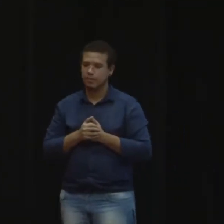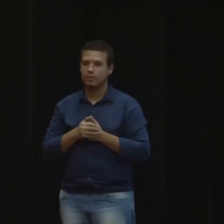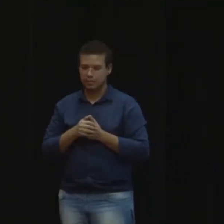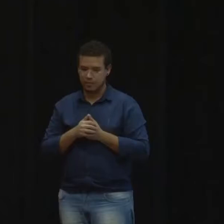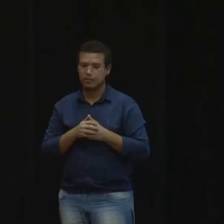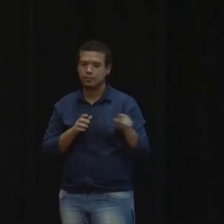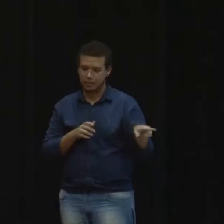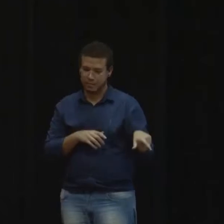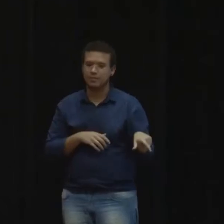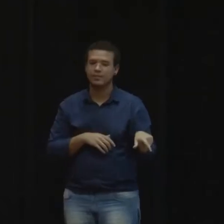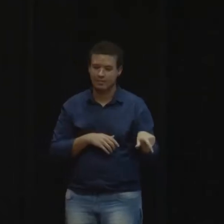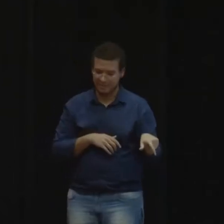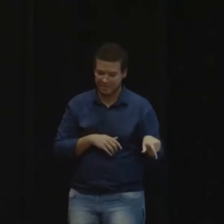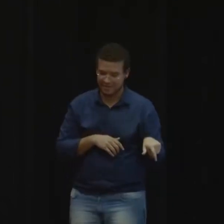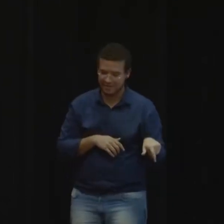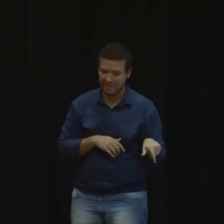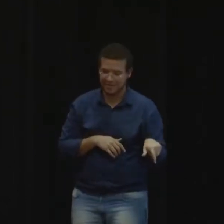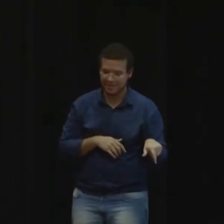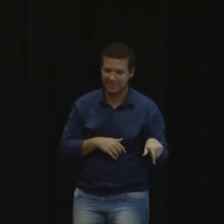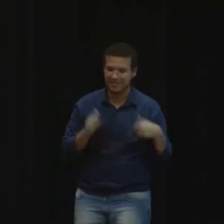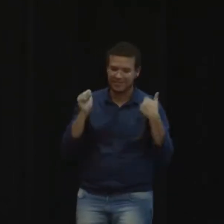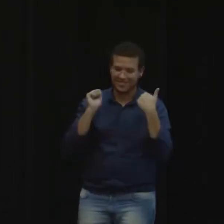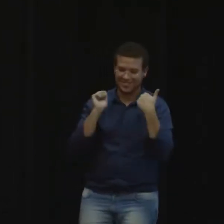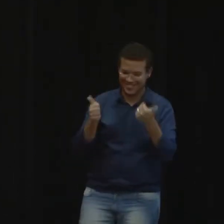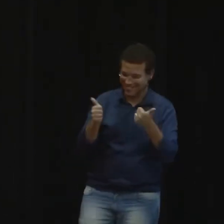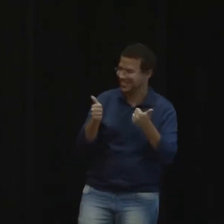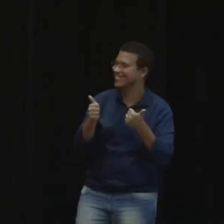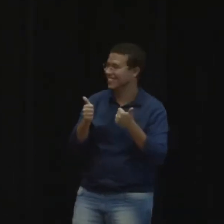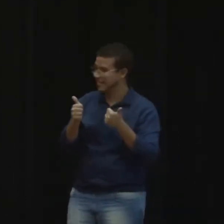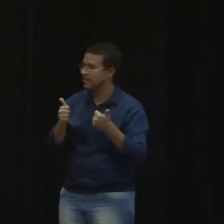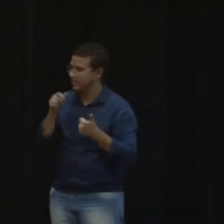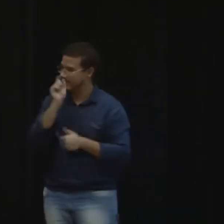que tinha arte narrada pelo ouvinte.